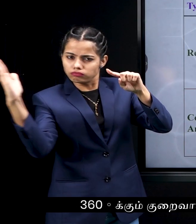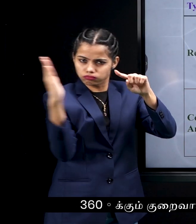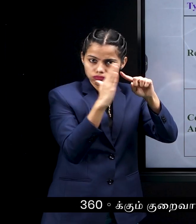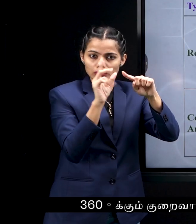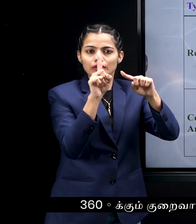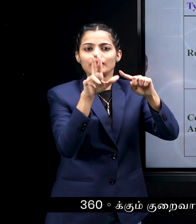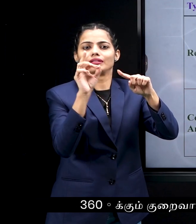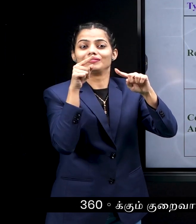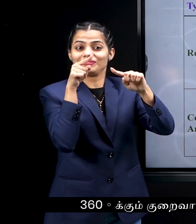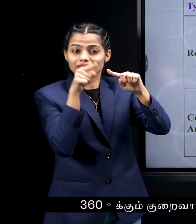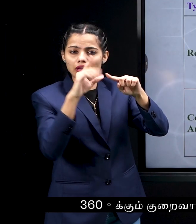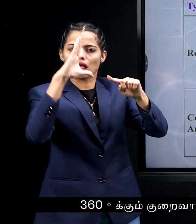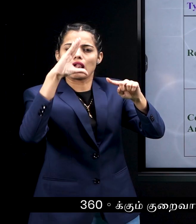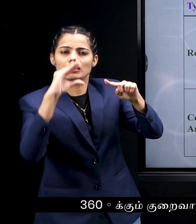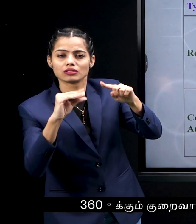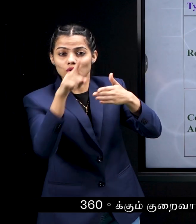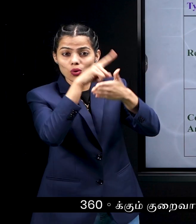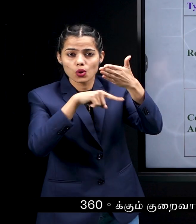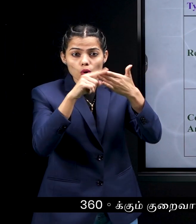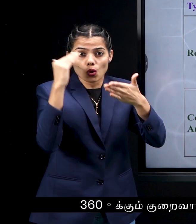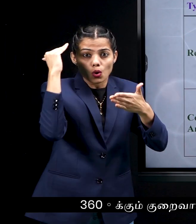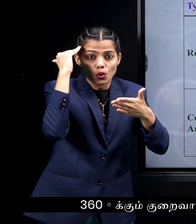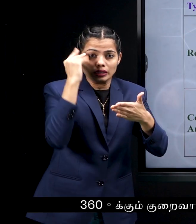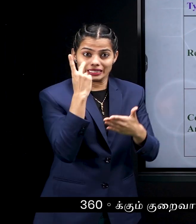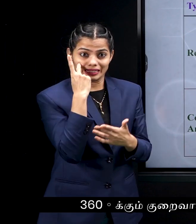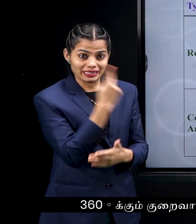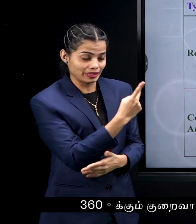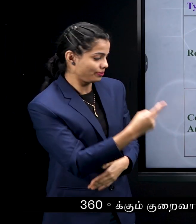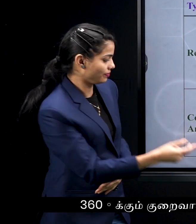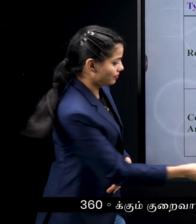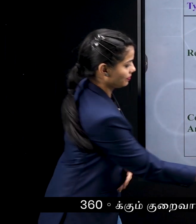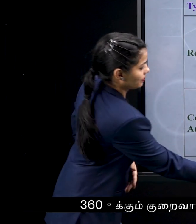குறைவாகவும் இருந்தால் அது பின்வளை கோணம் எனப்படும்.